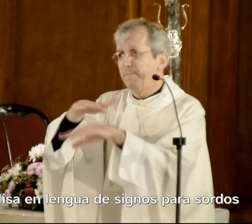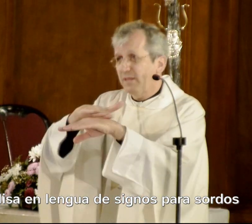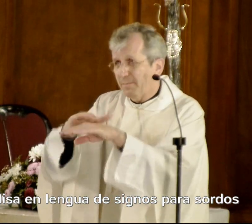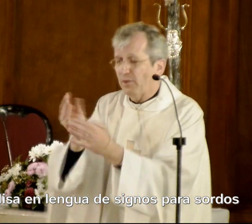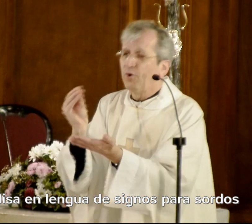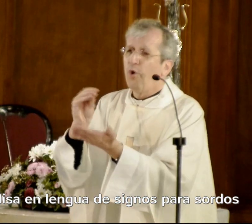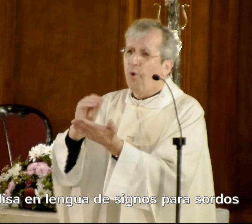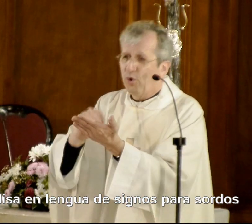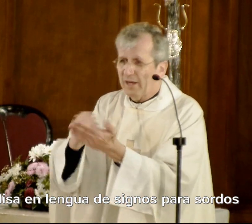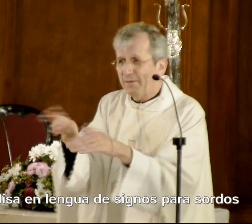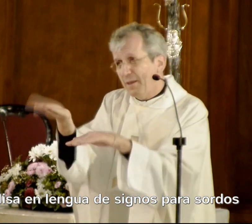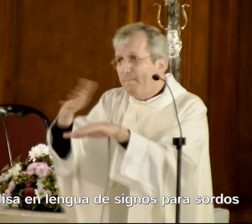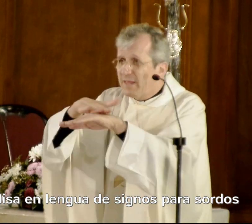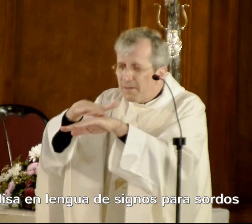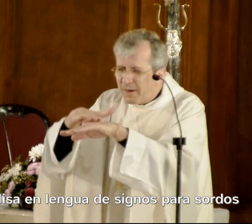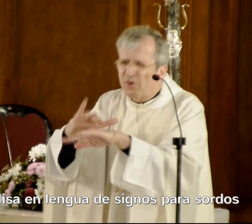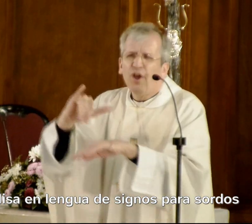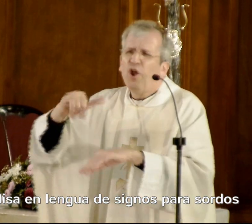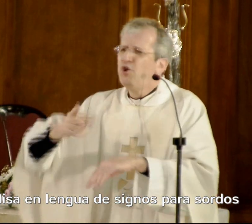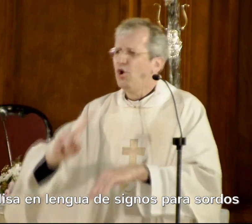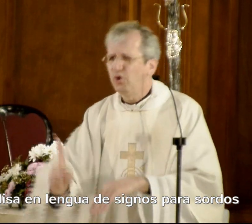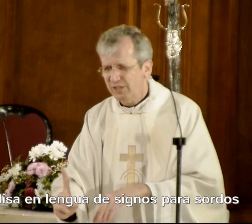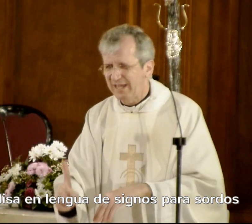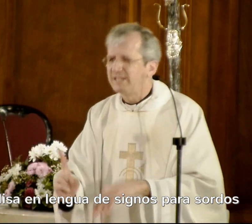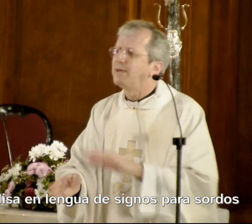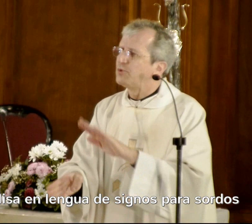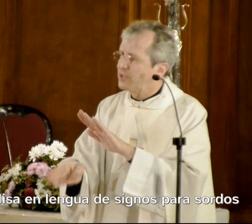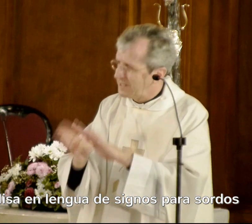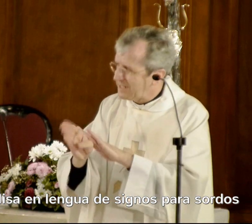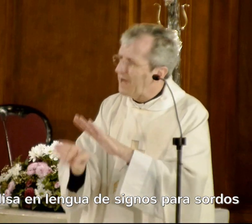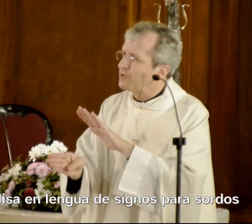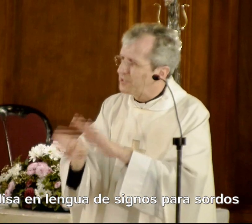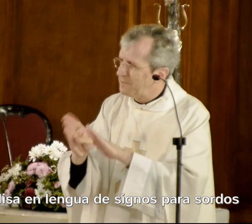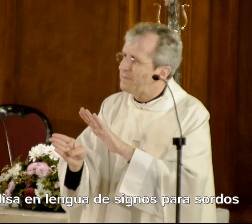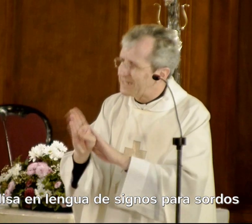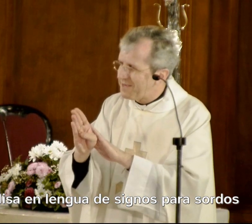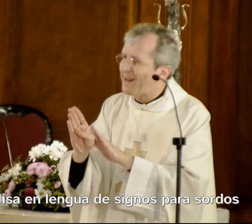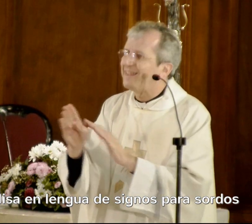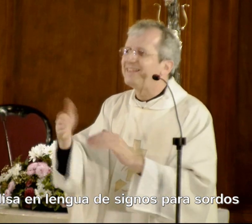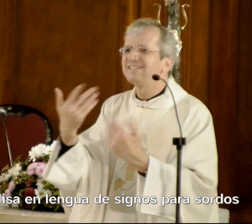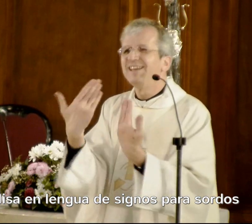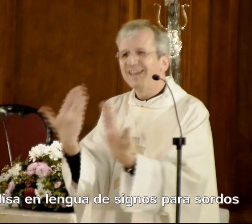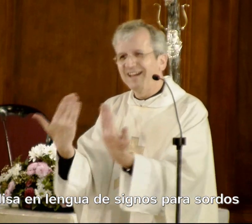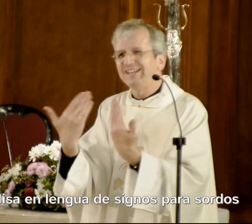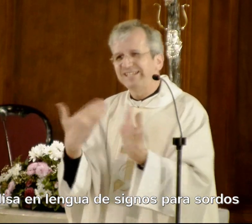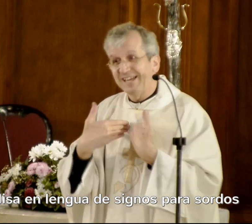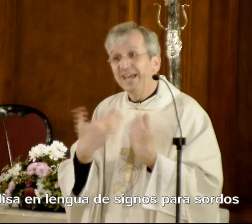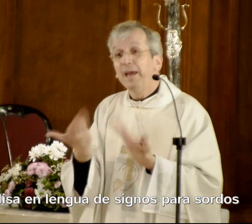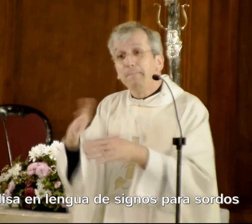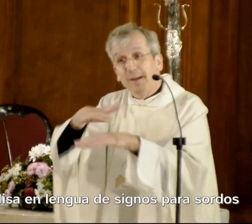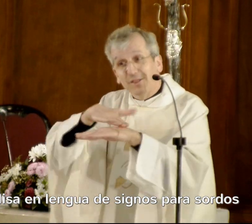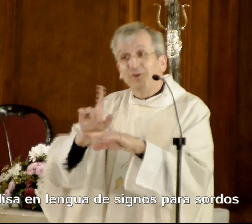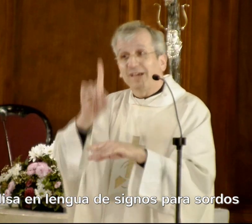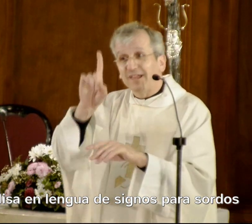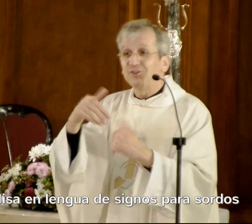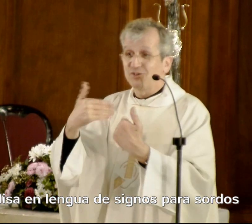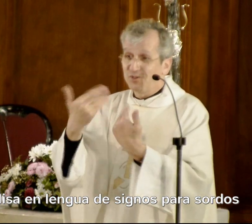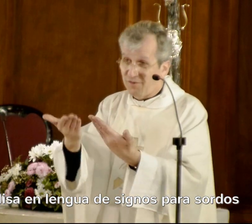pedir perdón, otra vez pedir perdón. No nos cansemos, seamos perseverantes en ese perdón que Dios nos